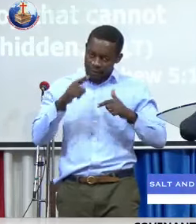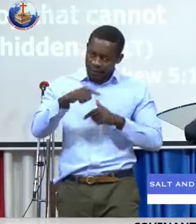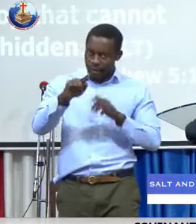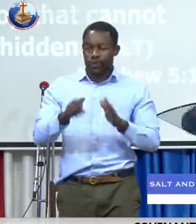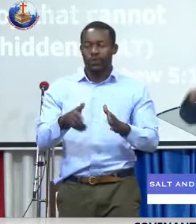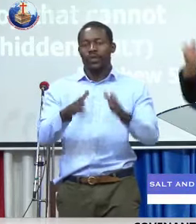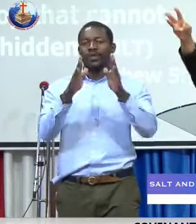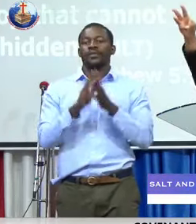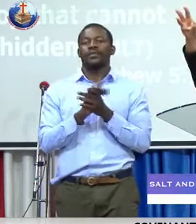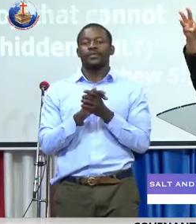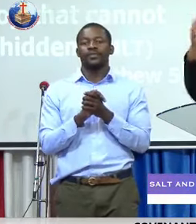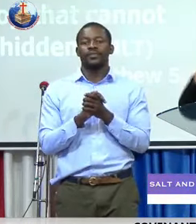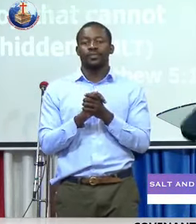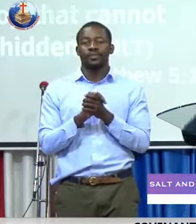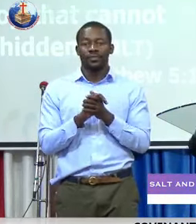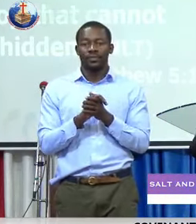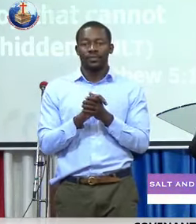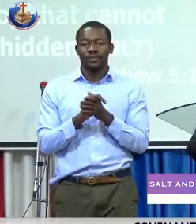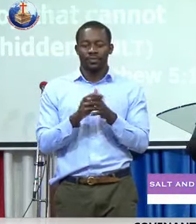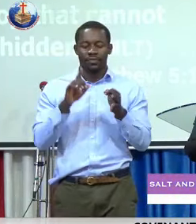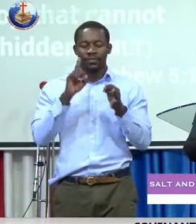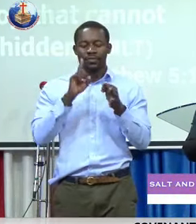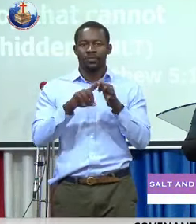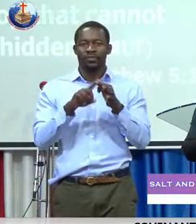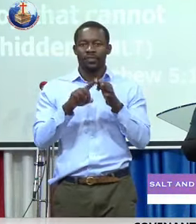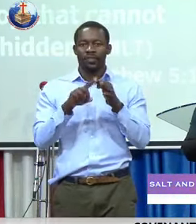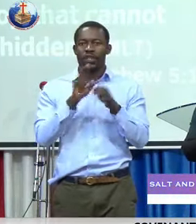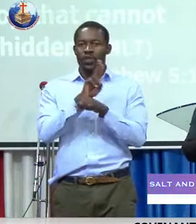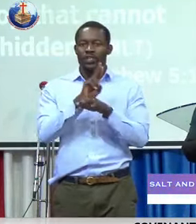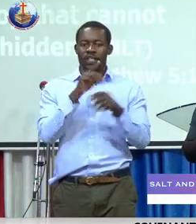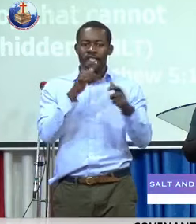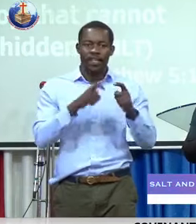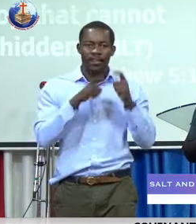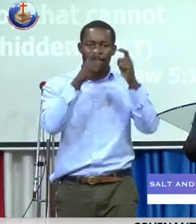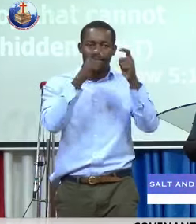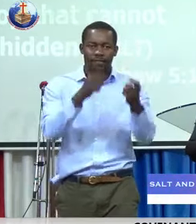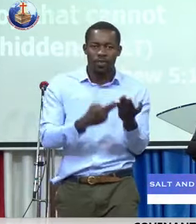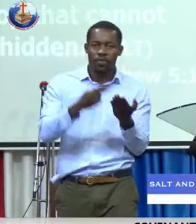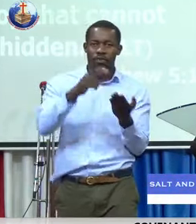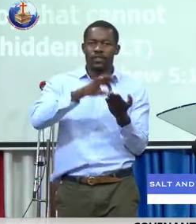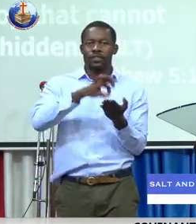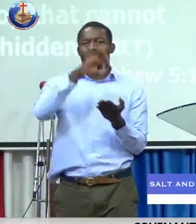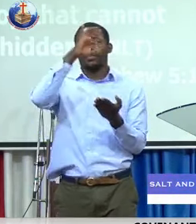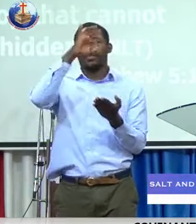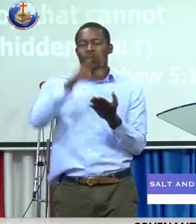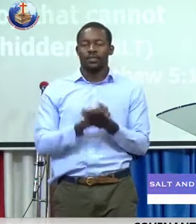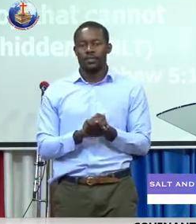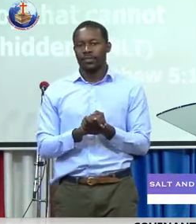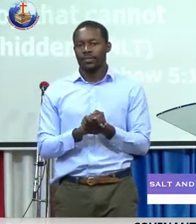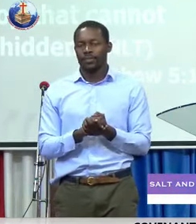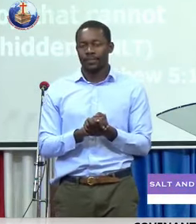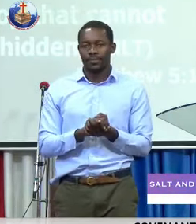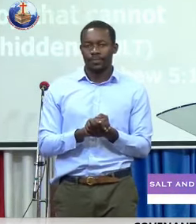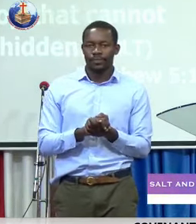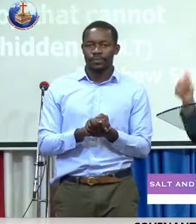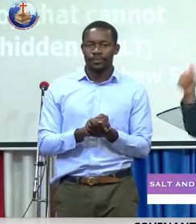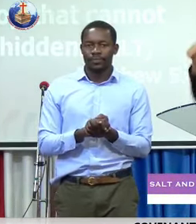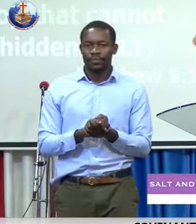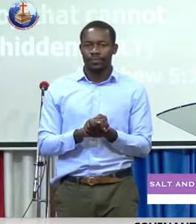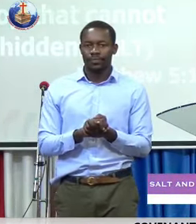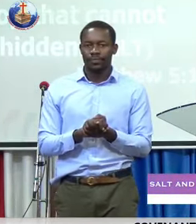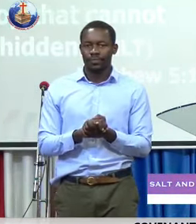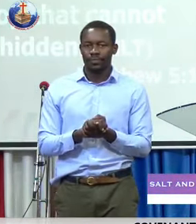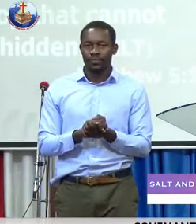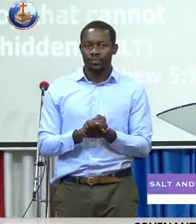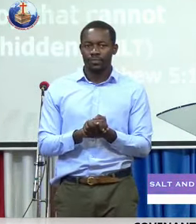njia ifaayo. And the third way, it is by the use of the gifts of the Holy Spirit. Na ya tatu ni kwa kutumika kwa vipawa vya Roho Mtakatifu.